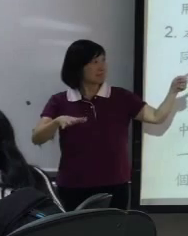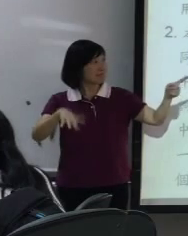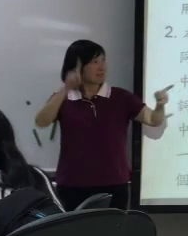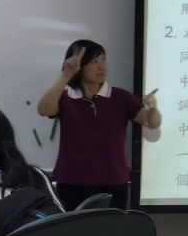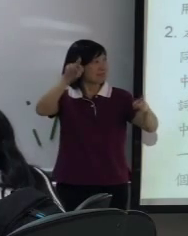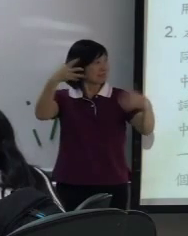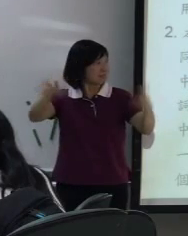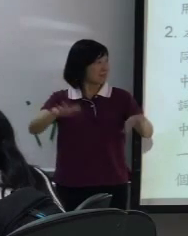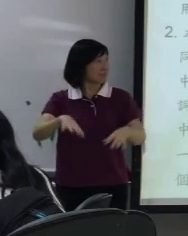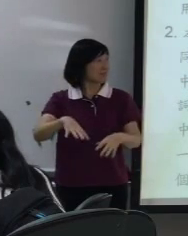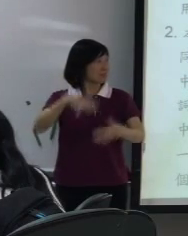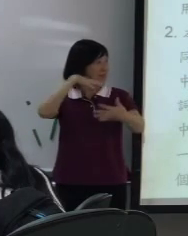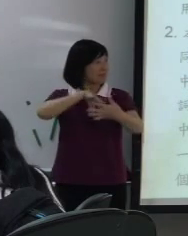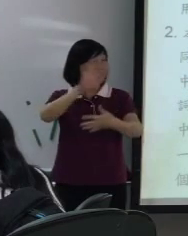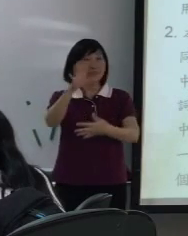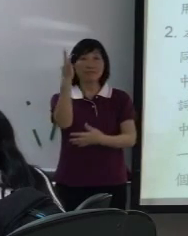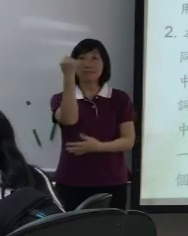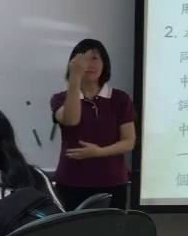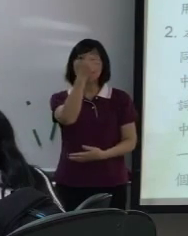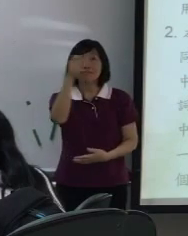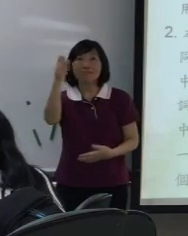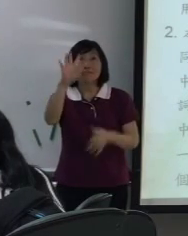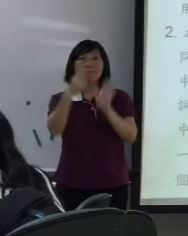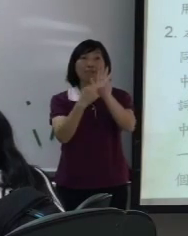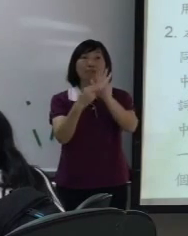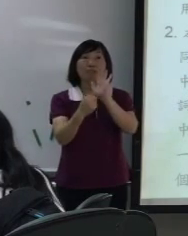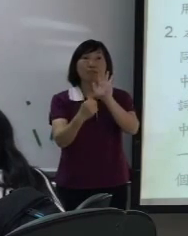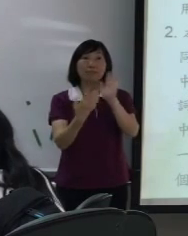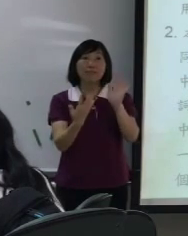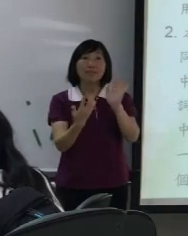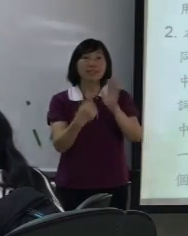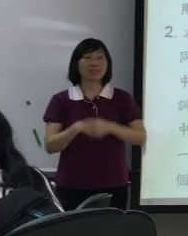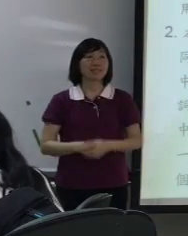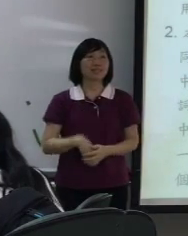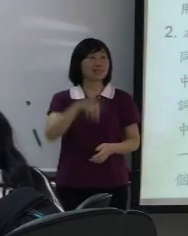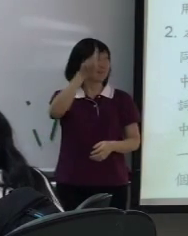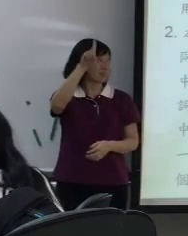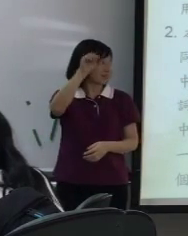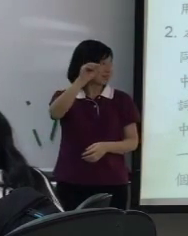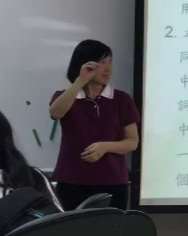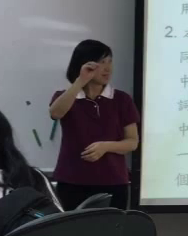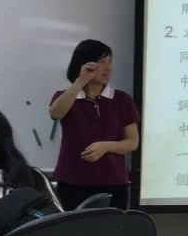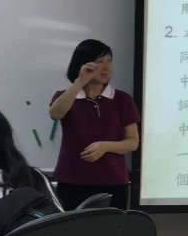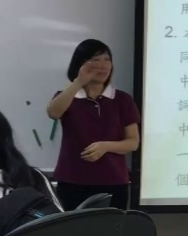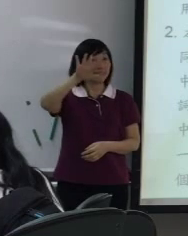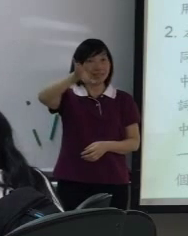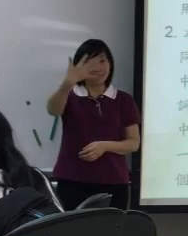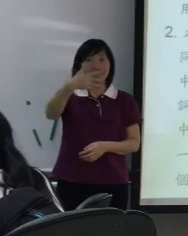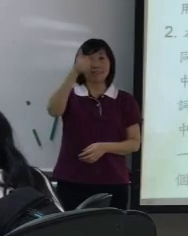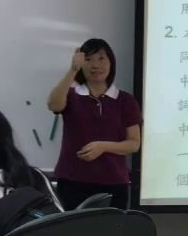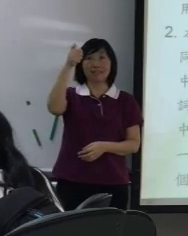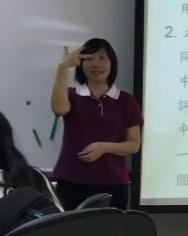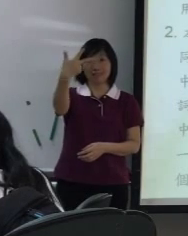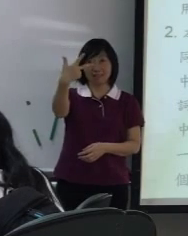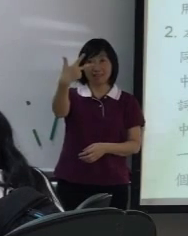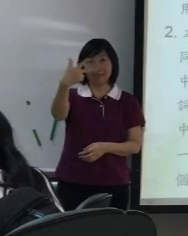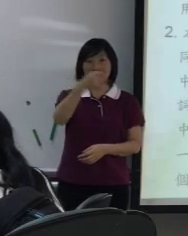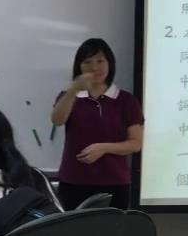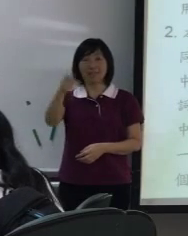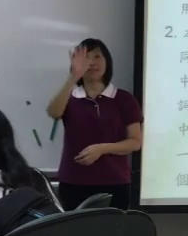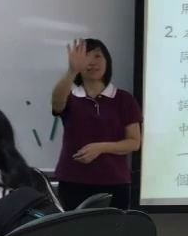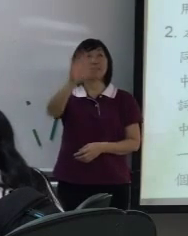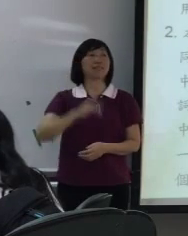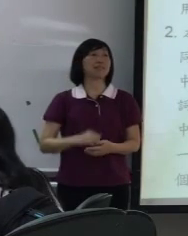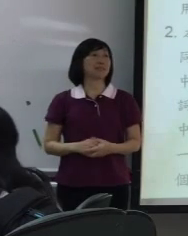汇，有几个英文解释啊？有 557个英文